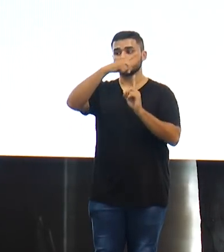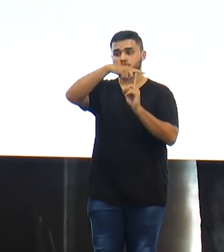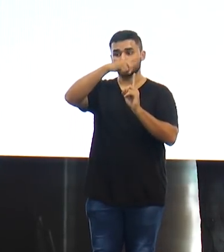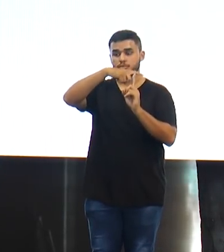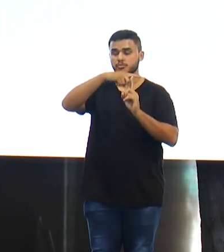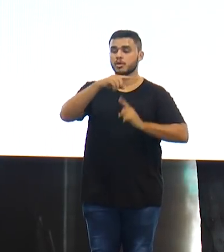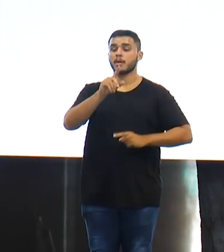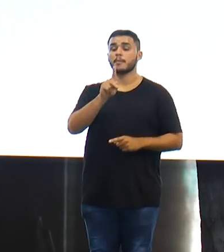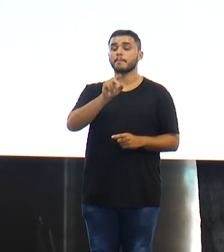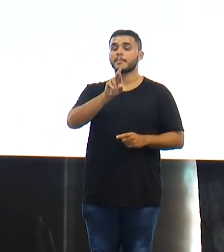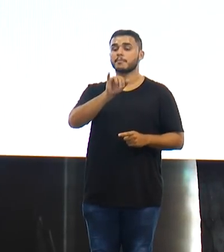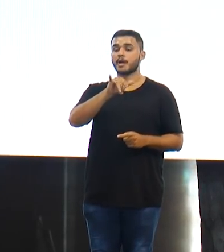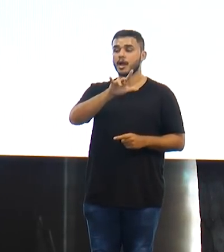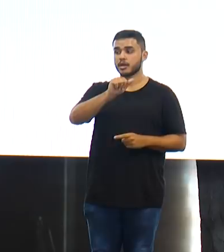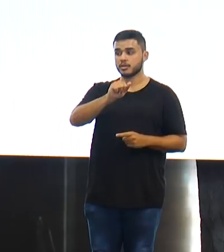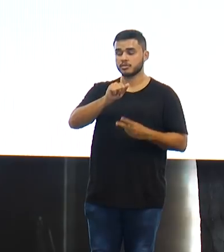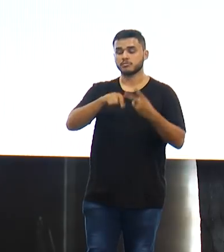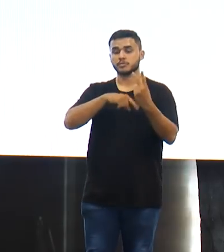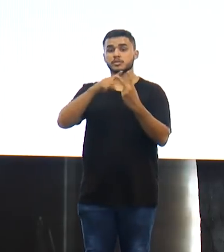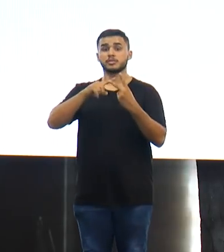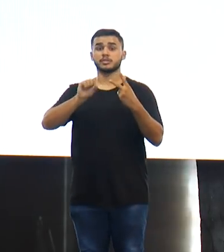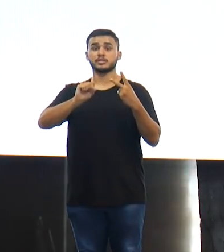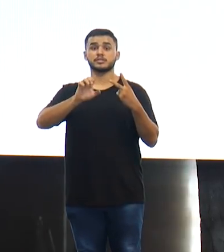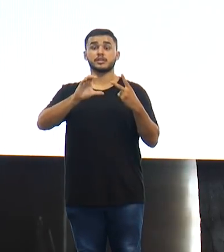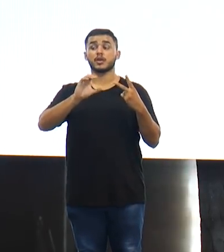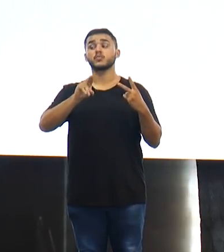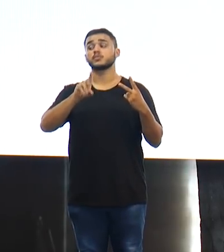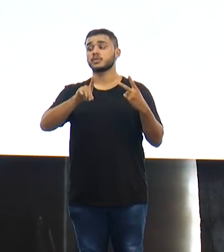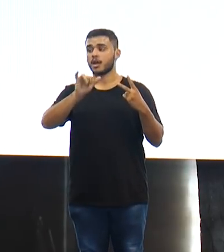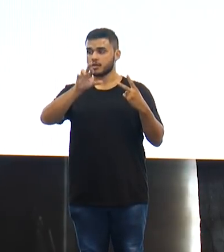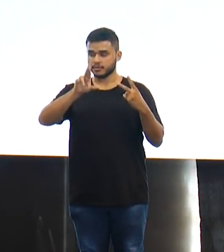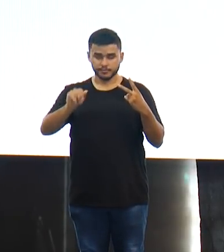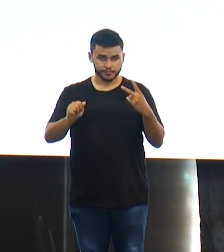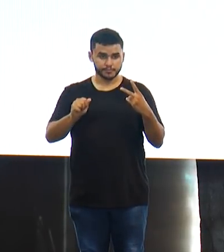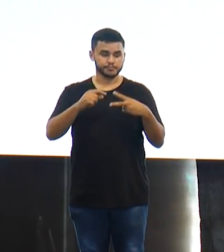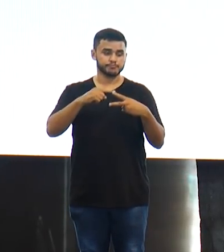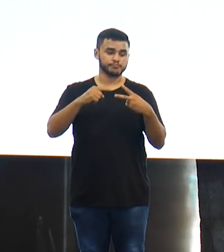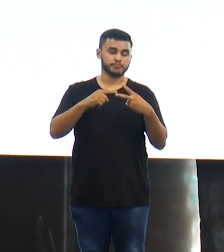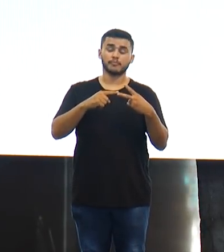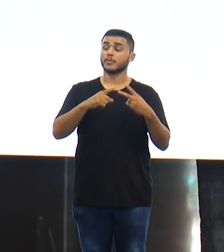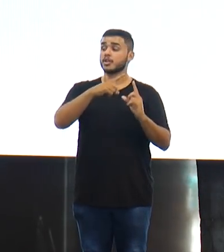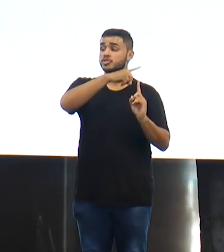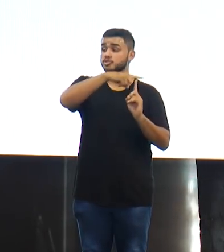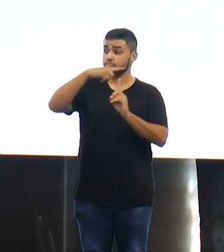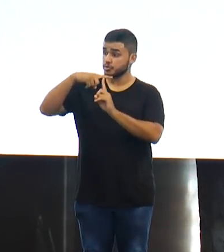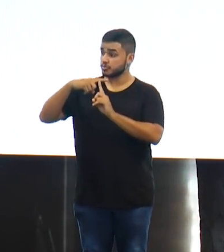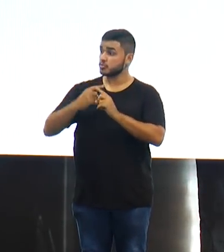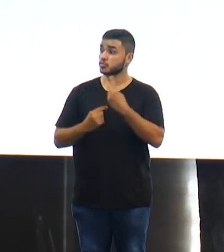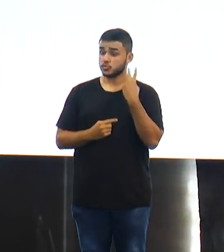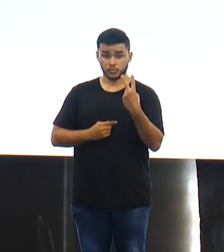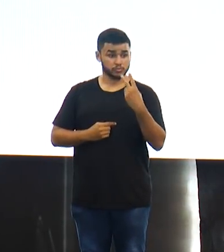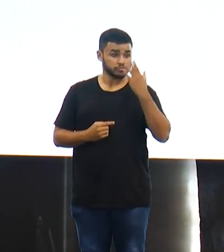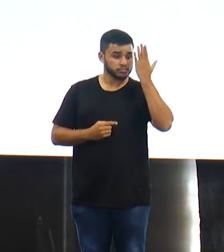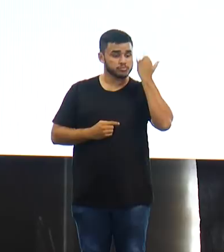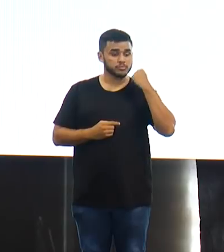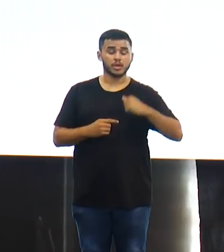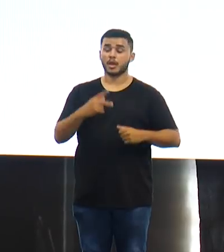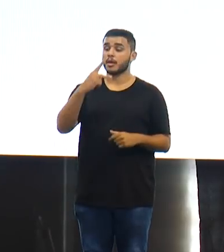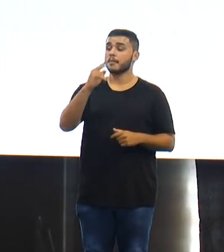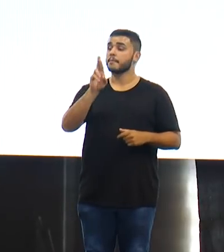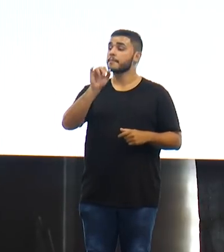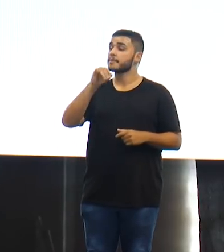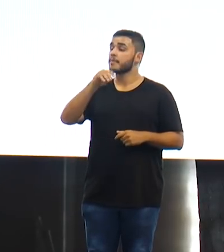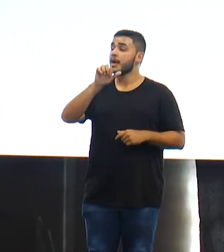as fontes secundárias. O que é uma fonte primária? A fonte primária, pessoal, é aquela fonte que eu extraio diretamente